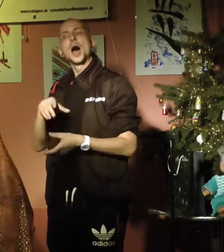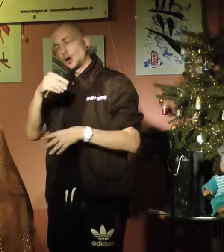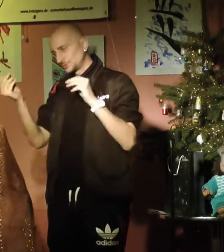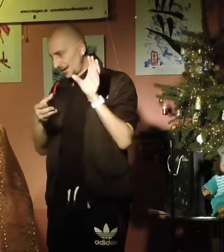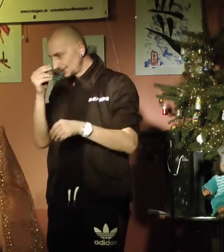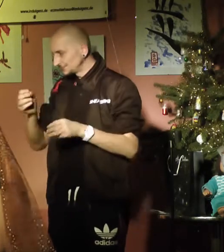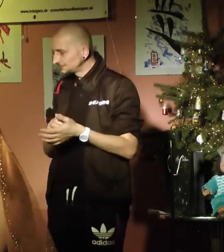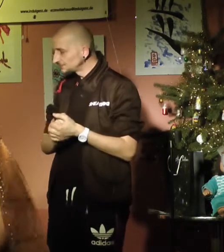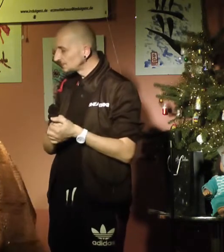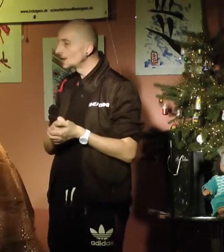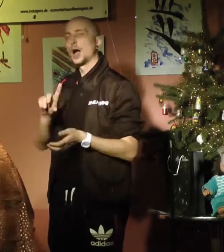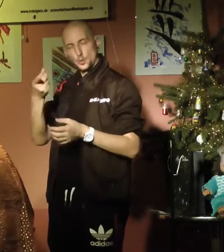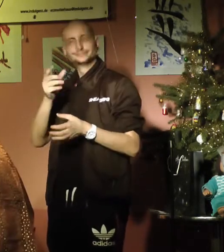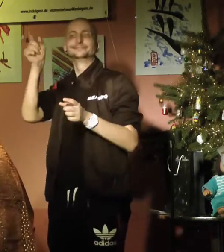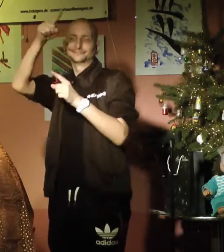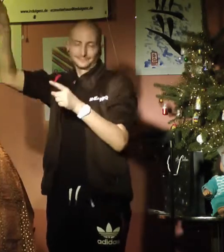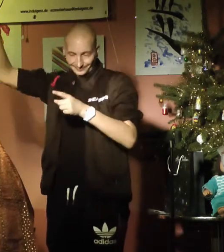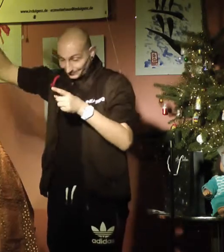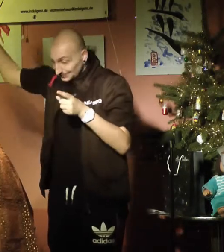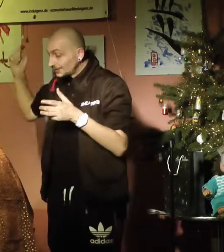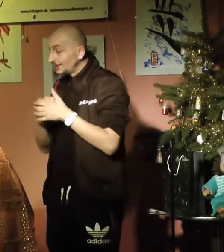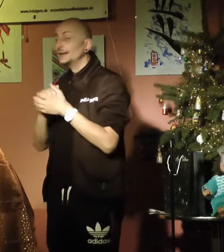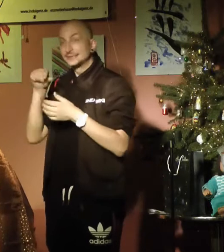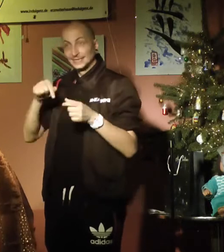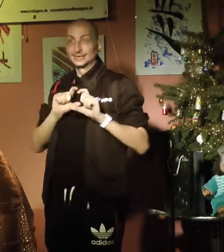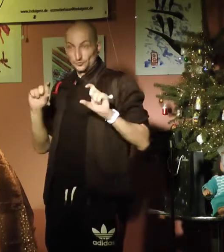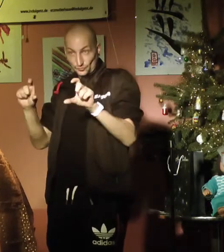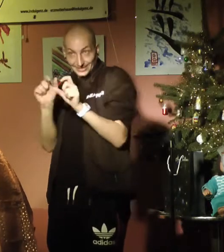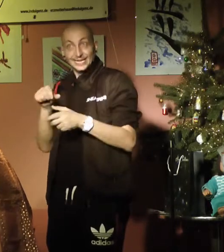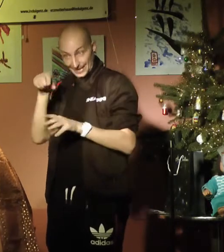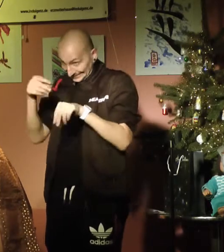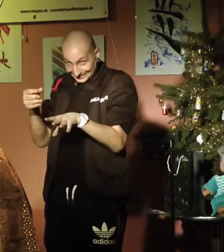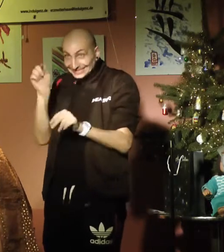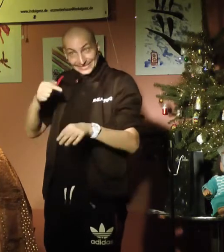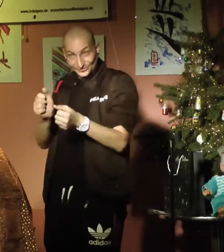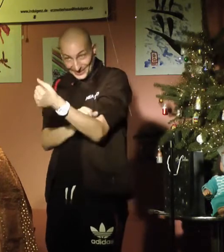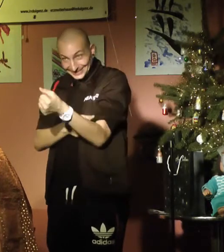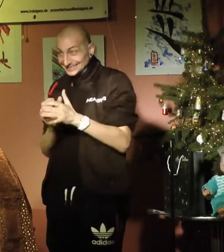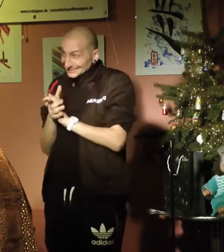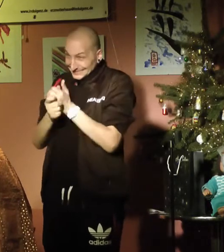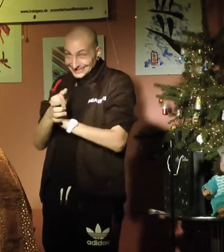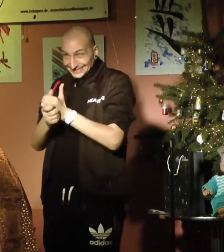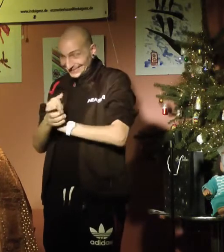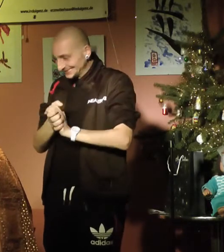auspacken. Auch die, ja, die Luftschlangen. Und jetzt mal das Geschenk auspacken. Da bin ich jetzt mal gespannt.